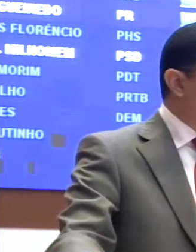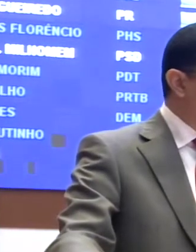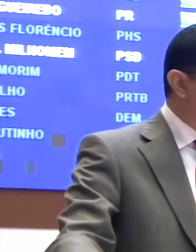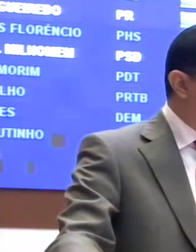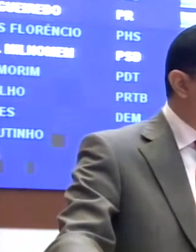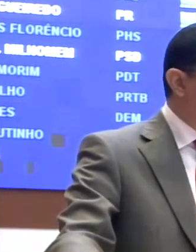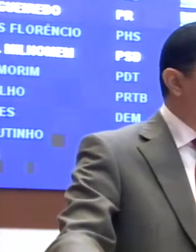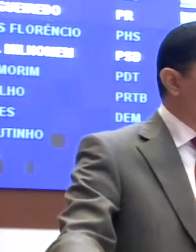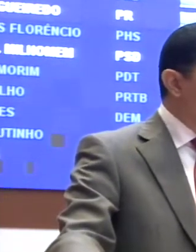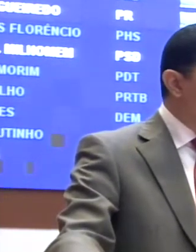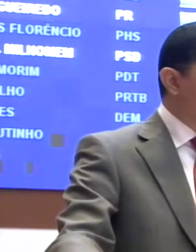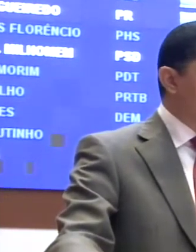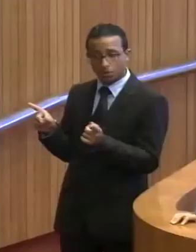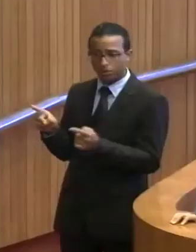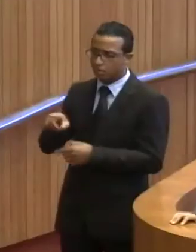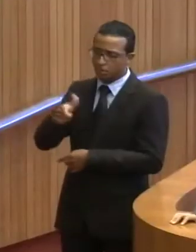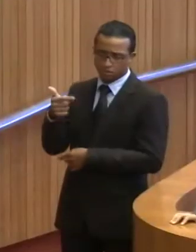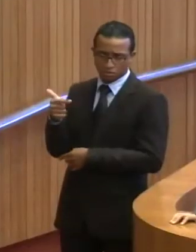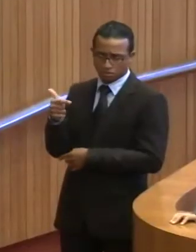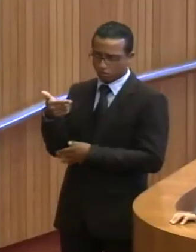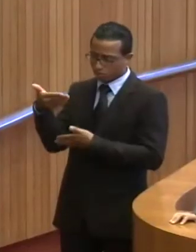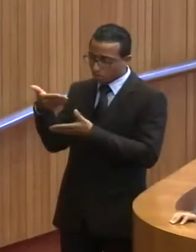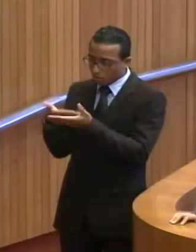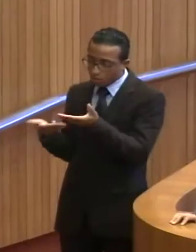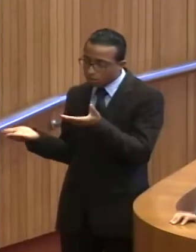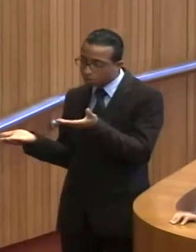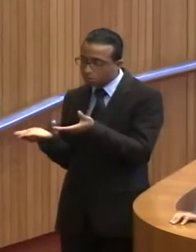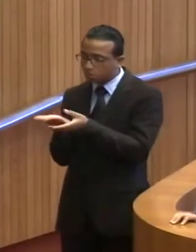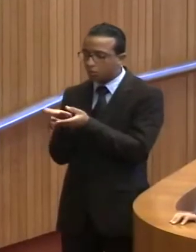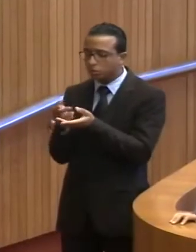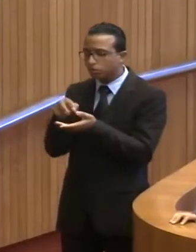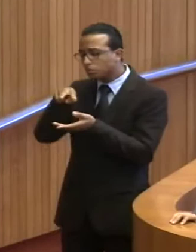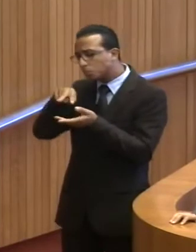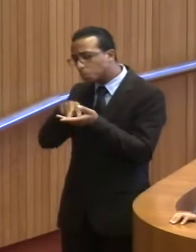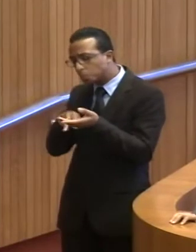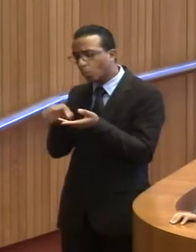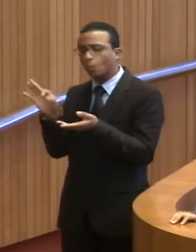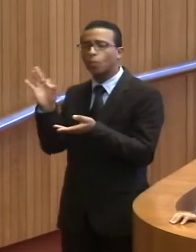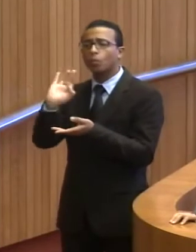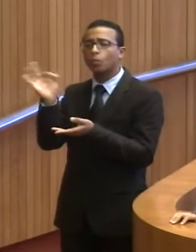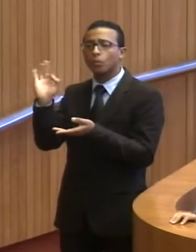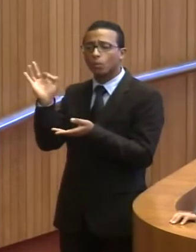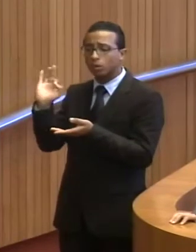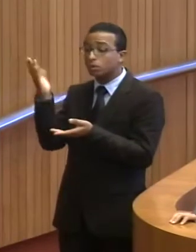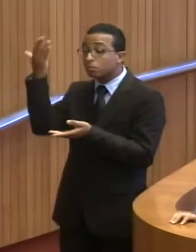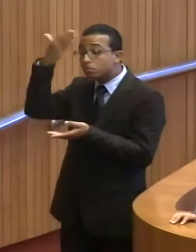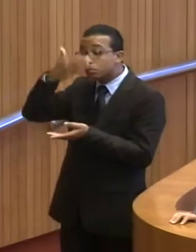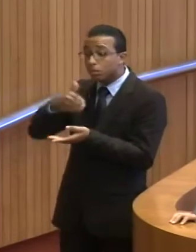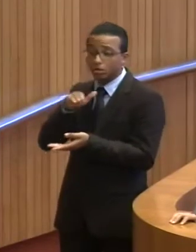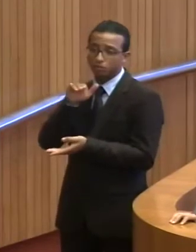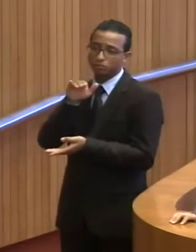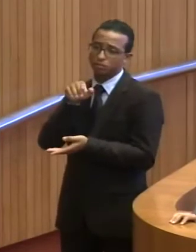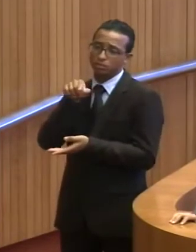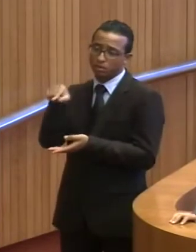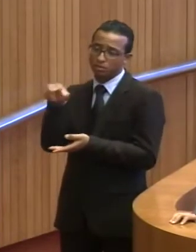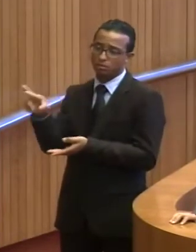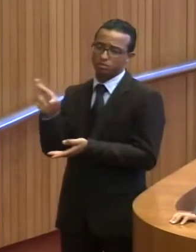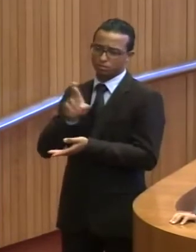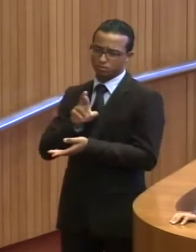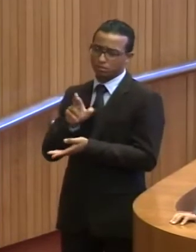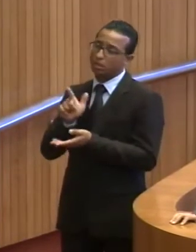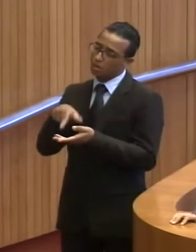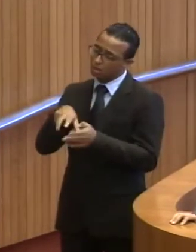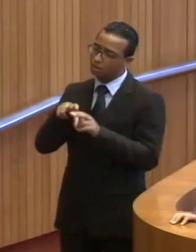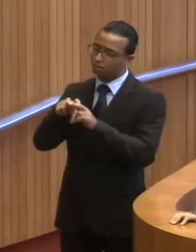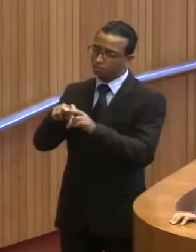serviços, quando, de fato, não há nos autos qualquer elemento que dê suporte a essa conclusão. Neste